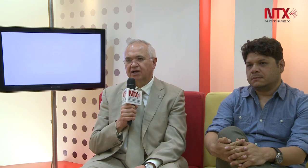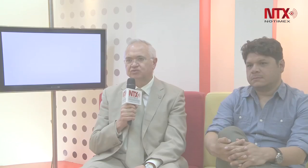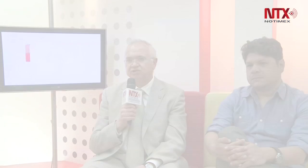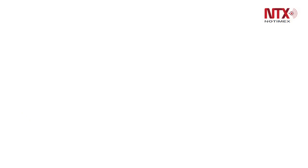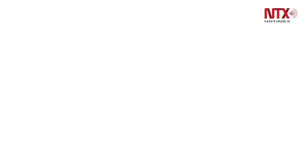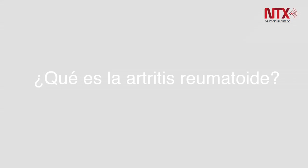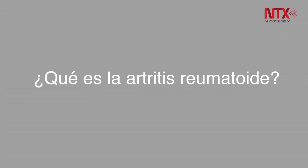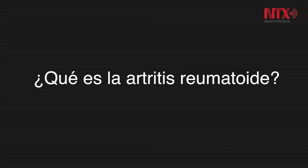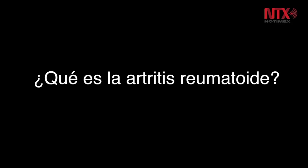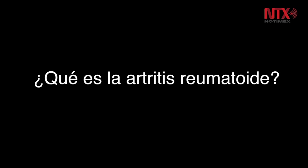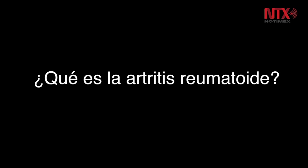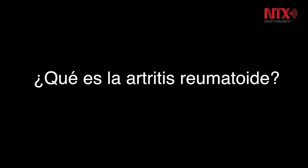causa.